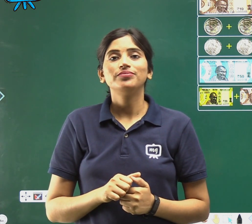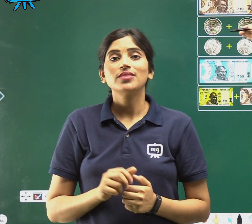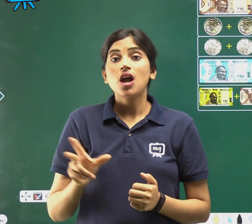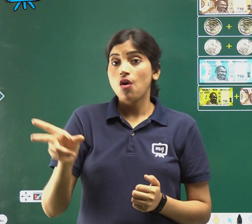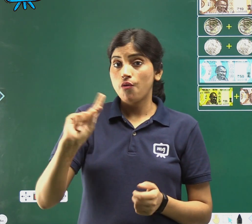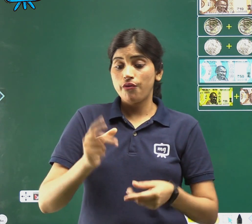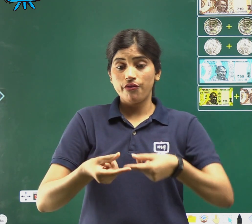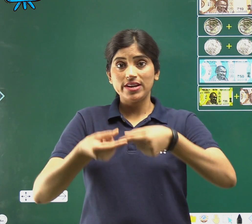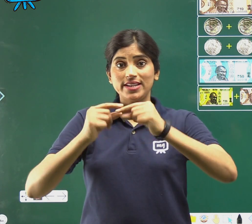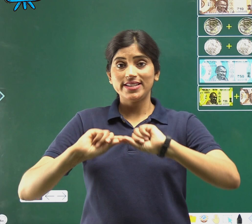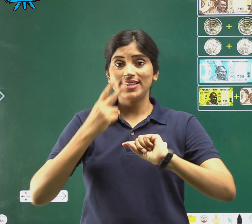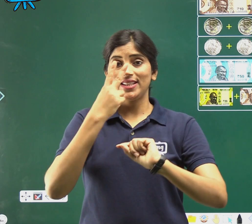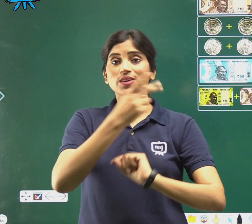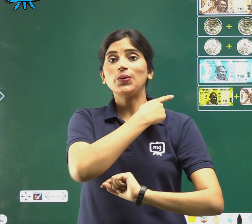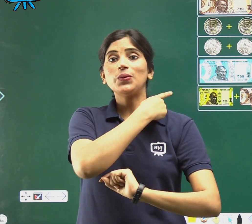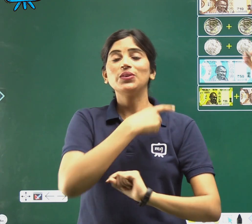फिर नीचे देखो,